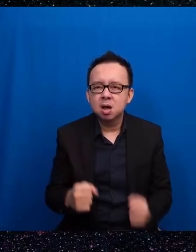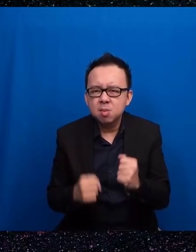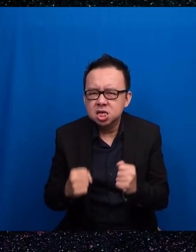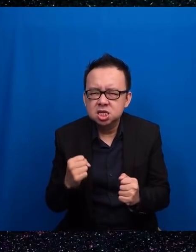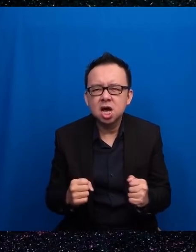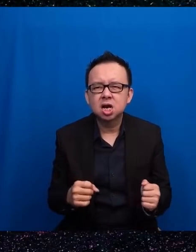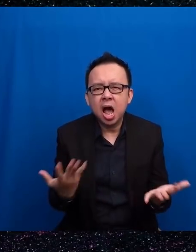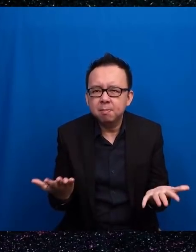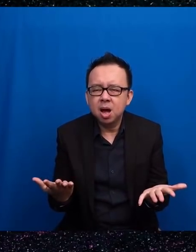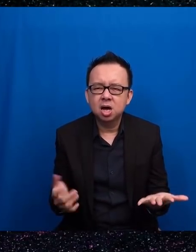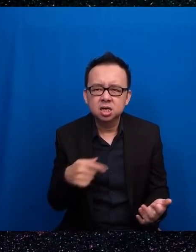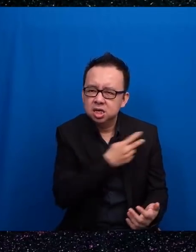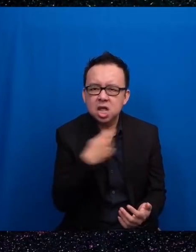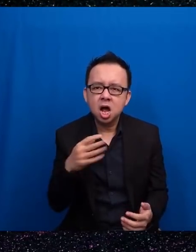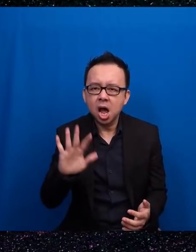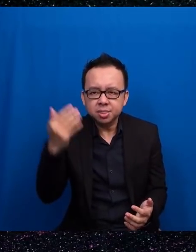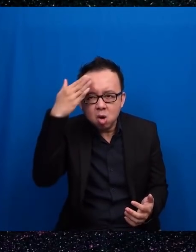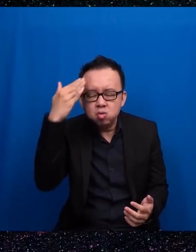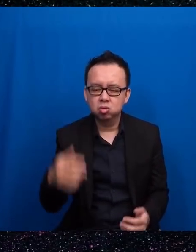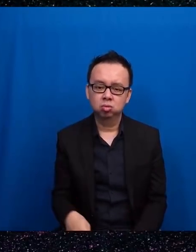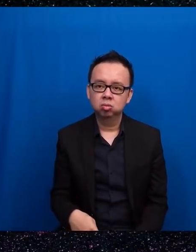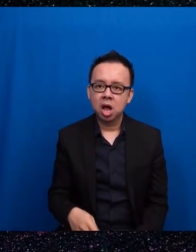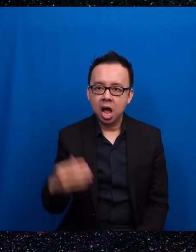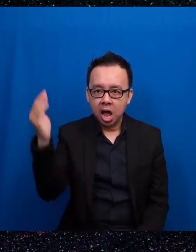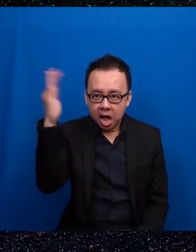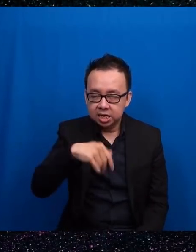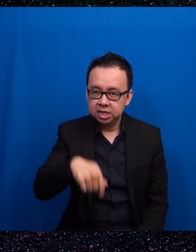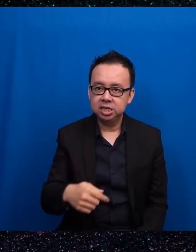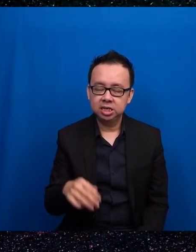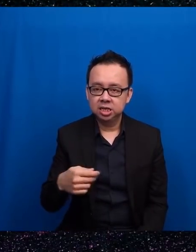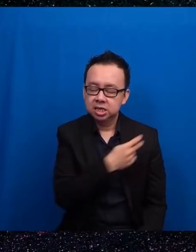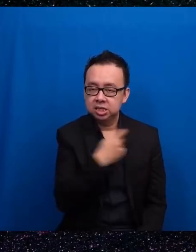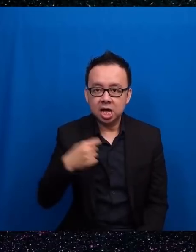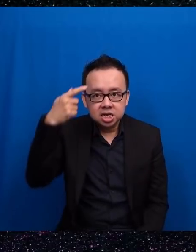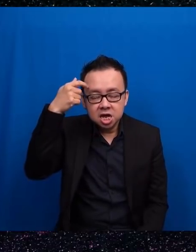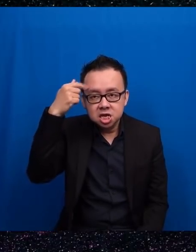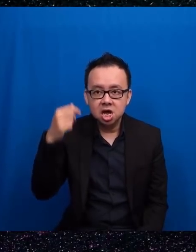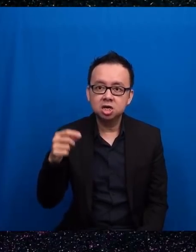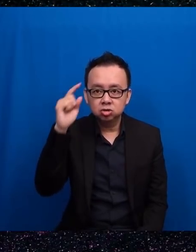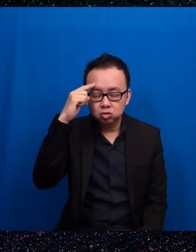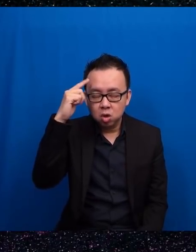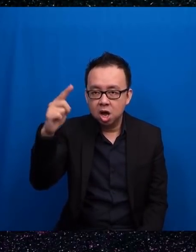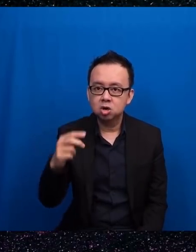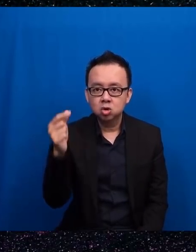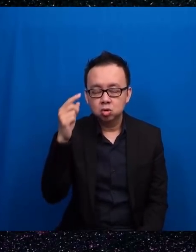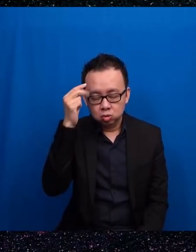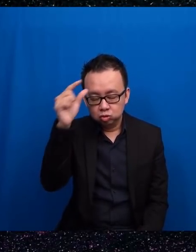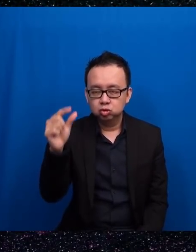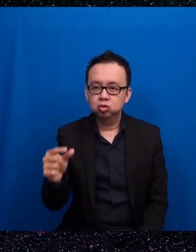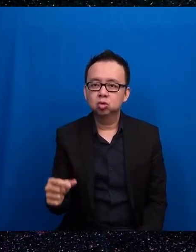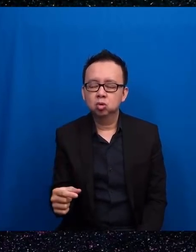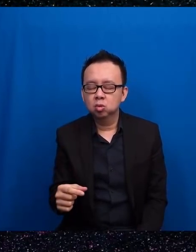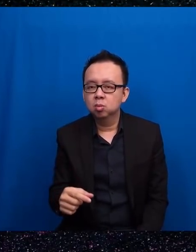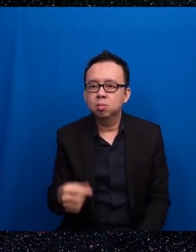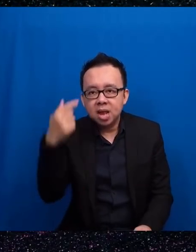mengejar apa. Bapak Ibu Saudara, hari ini kita diajari oleh Tuhan untuk belajar jadi orang yang menanti.